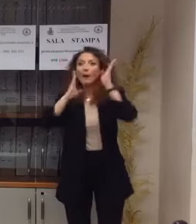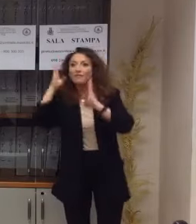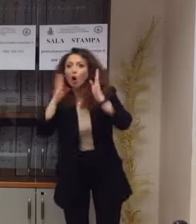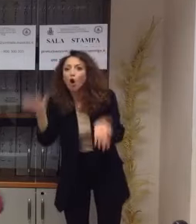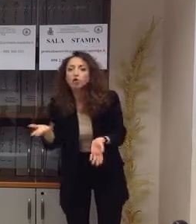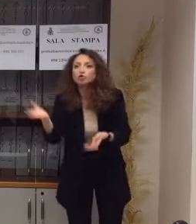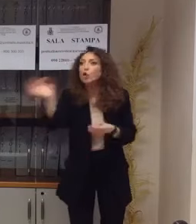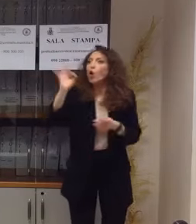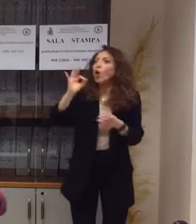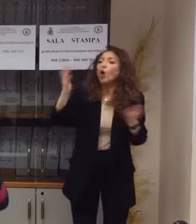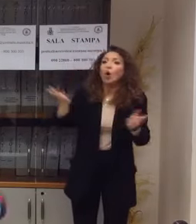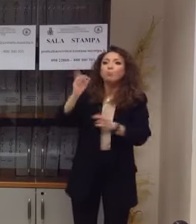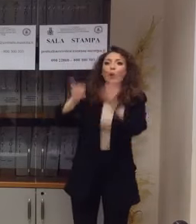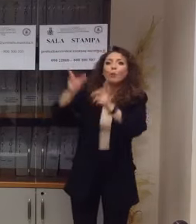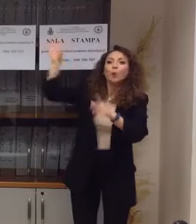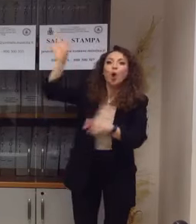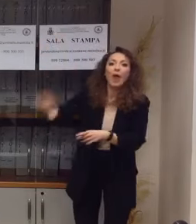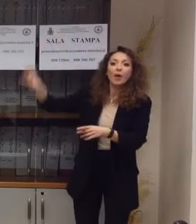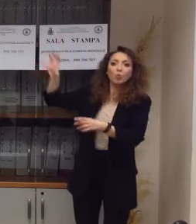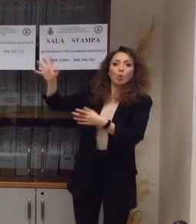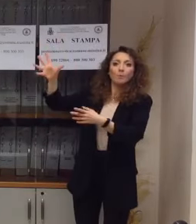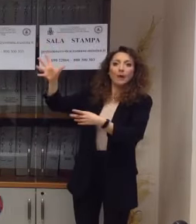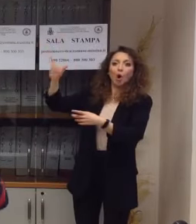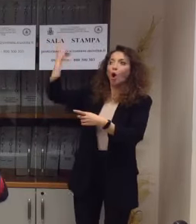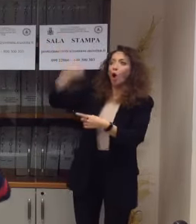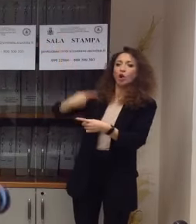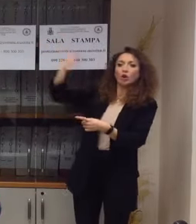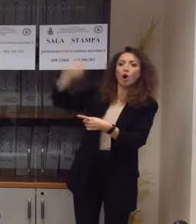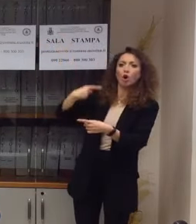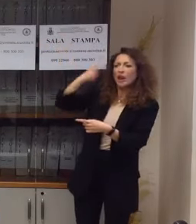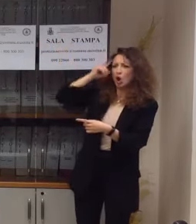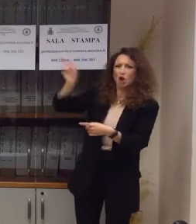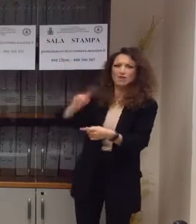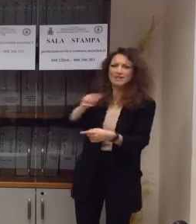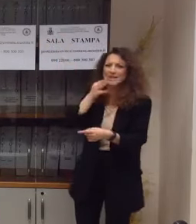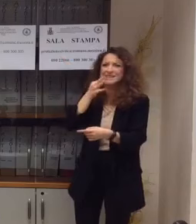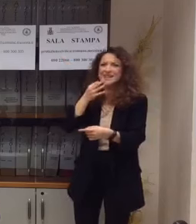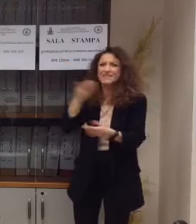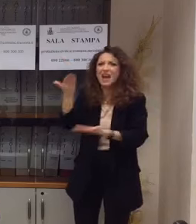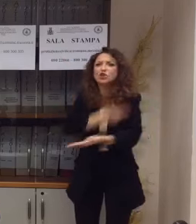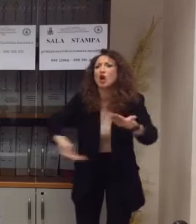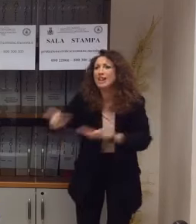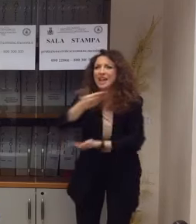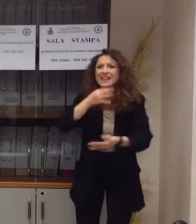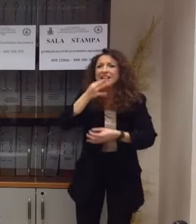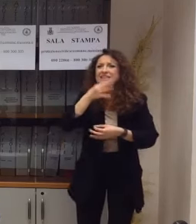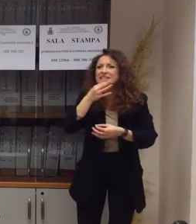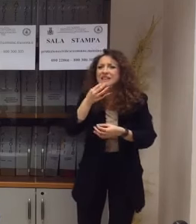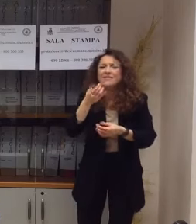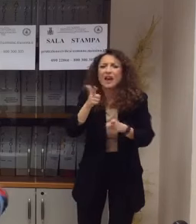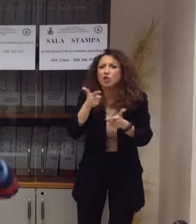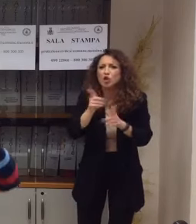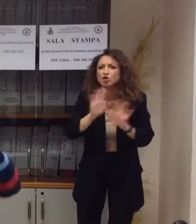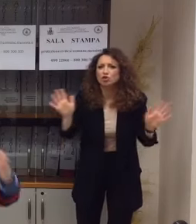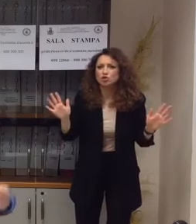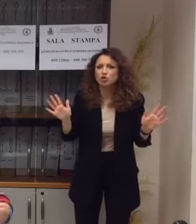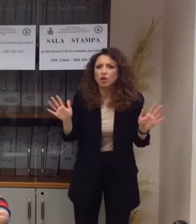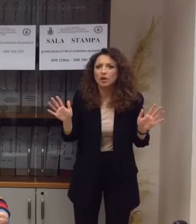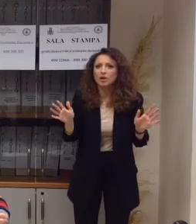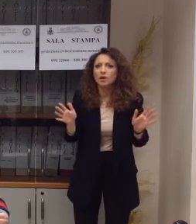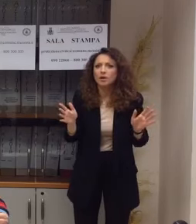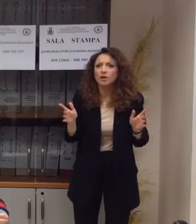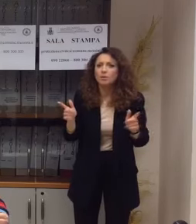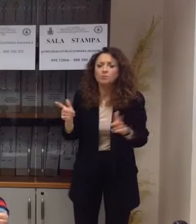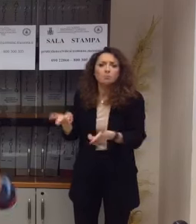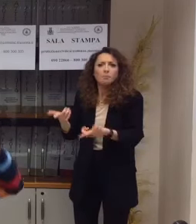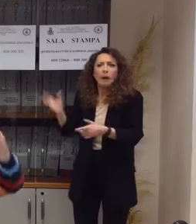qualche popolo europeo che non sa cosa significa avere solidarietà. Ma cosa ci hanno ridotto